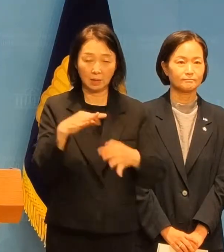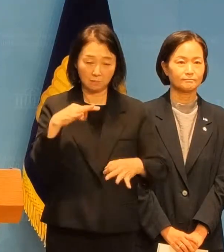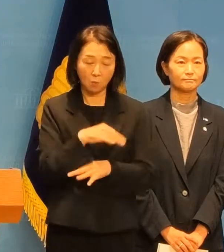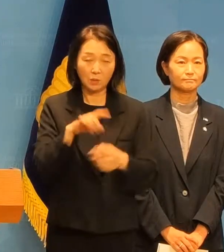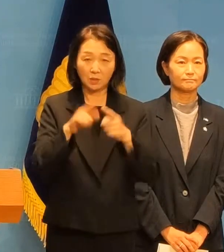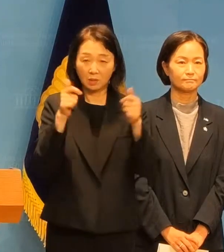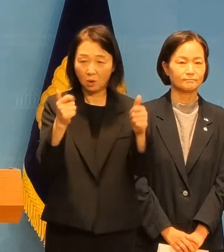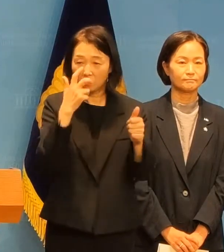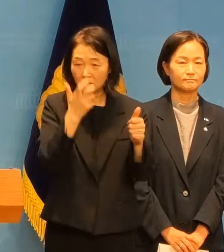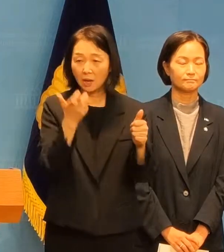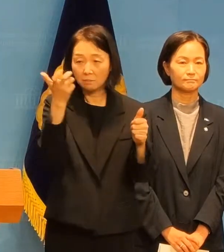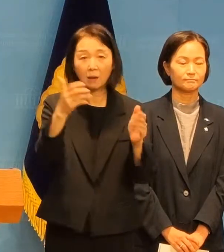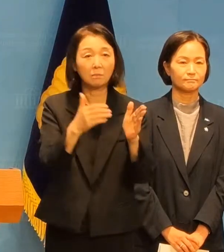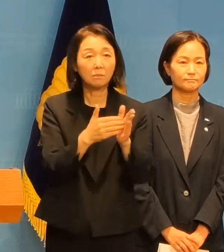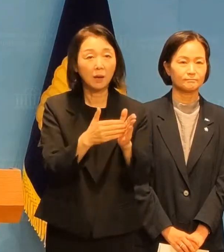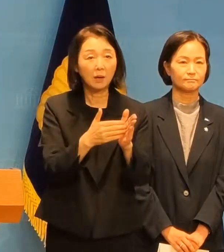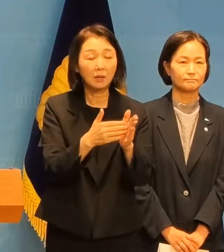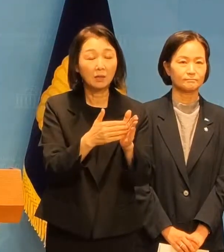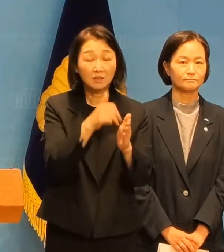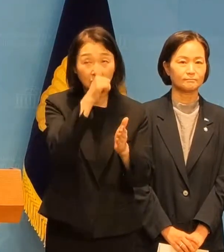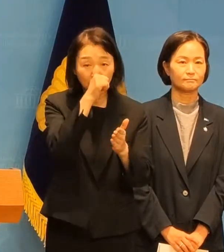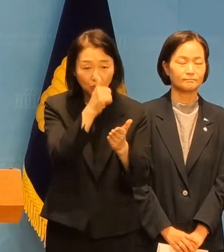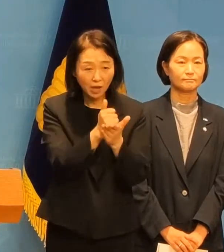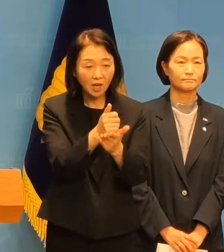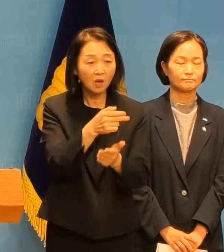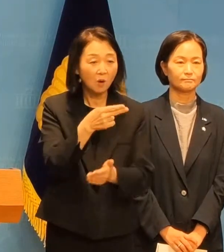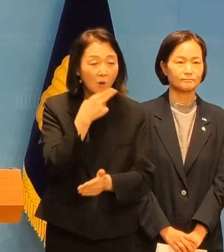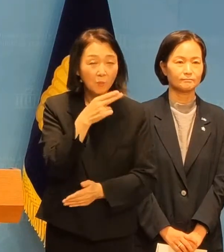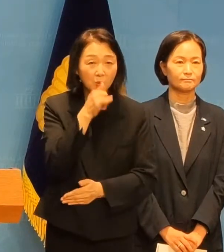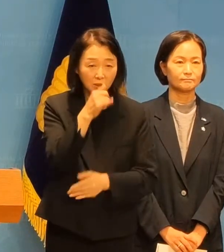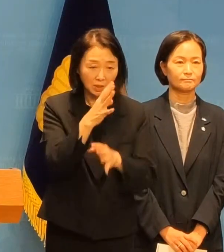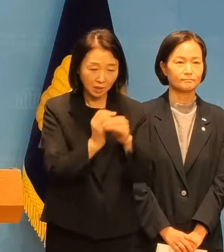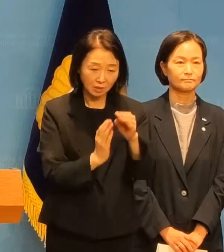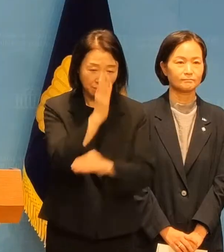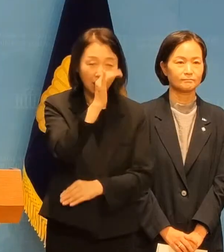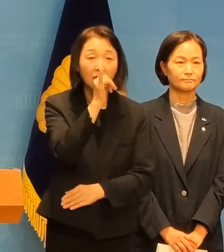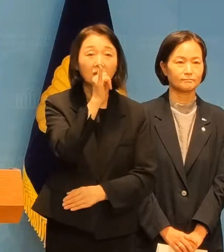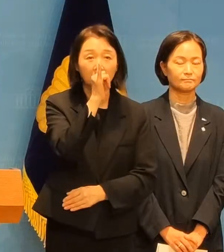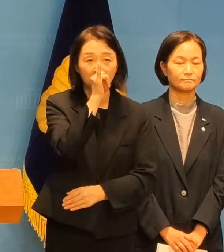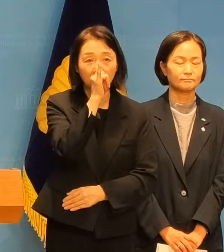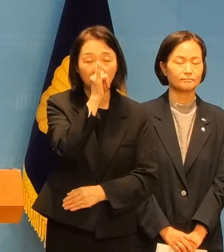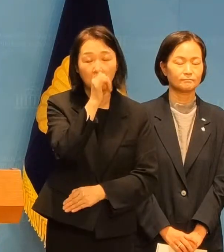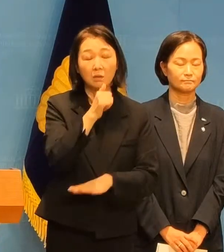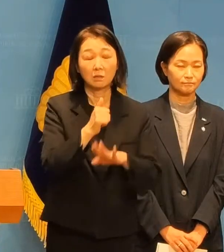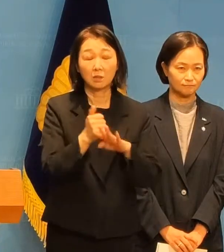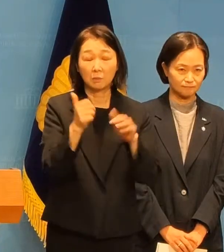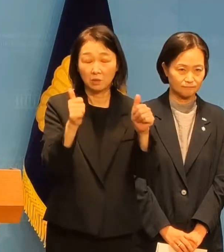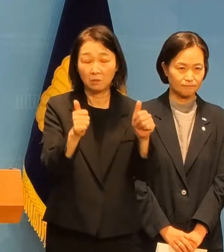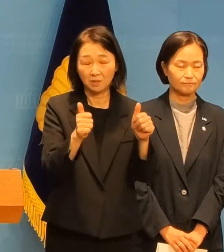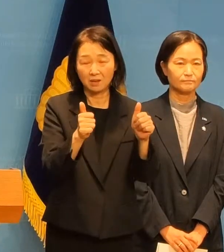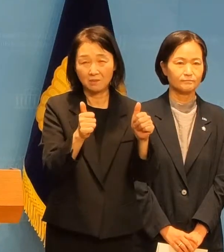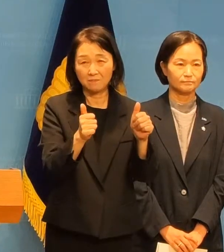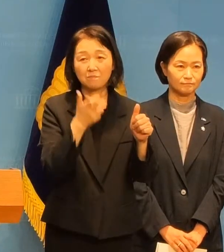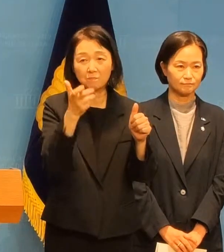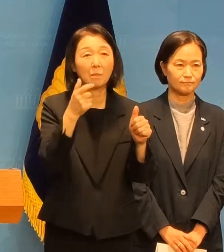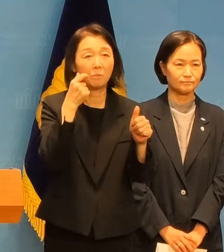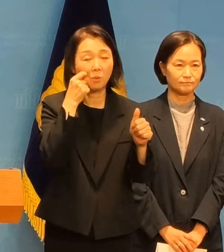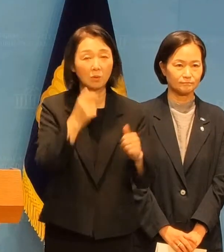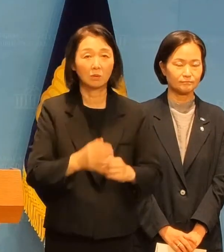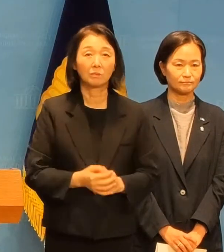거고 나머지 혐의가 없는 부분도 있고 공소시효가 도과된 부분이 있어서 불송치했다고 합니다. 다만